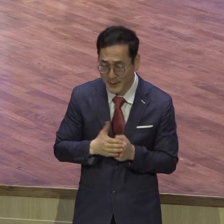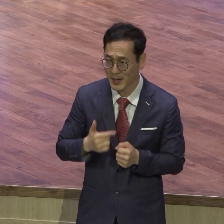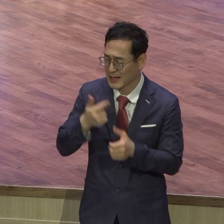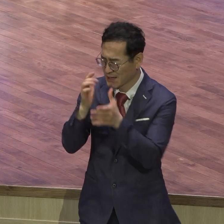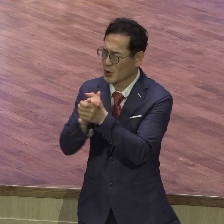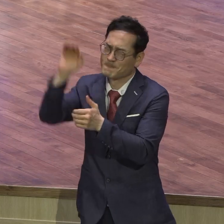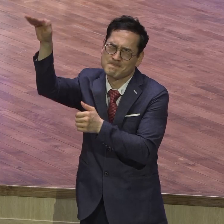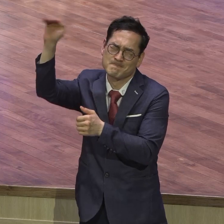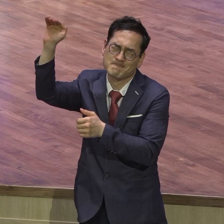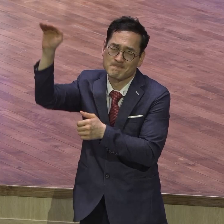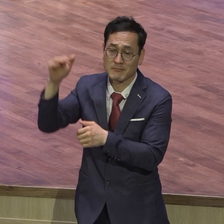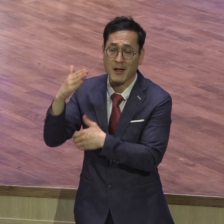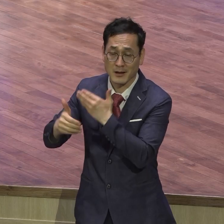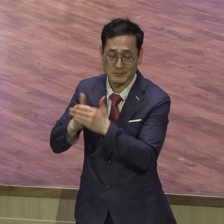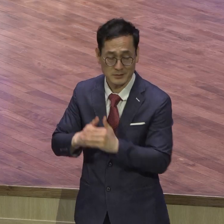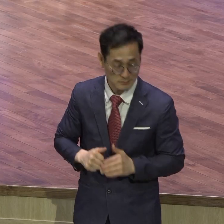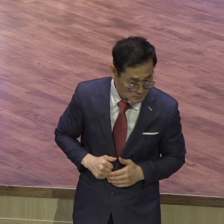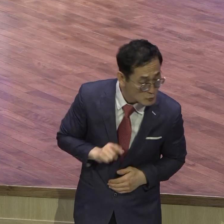들어주시겠습니까?